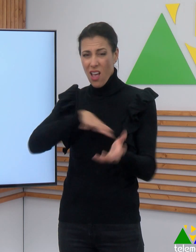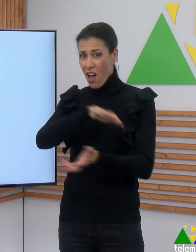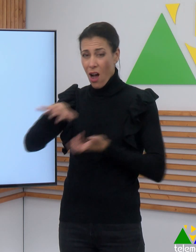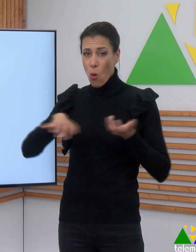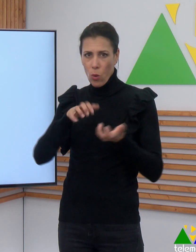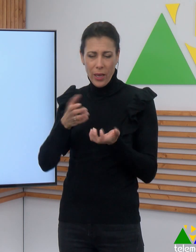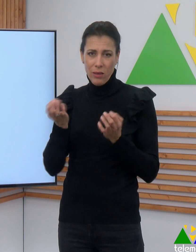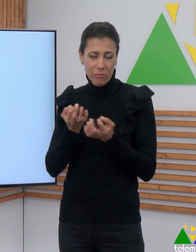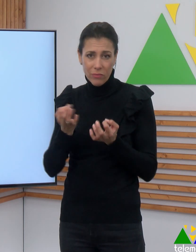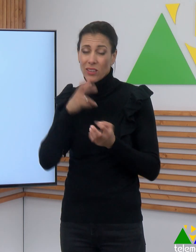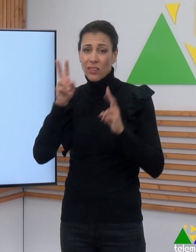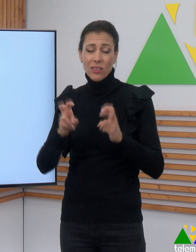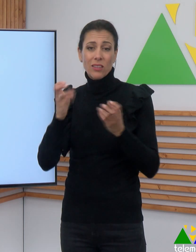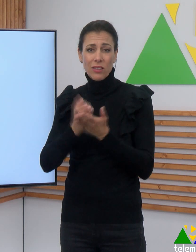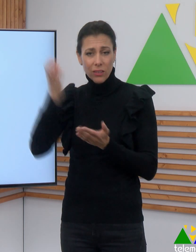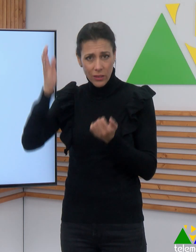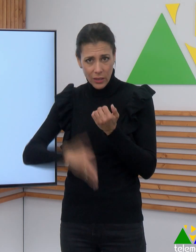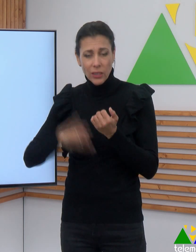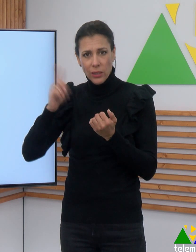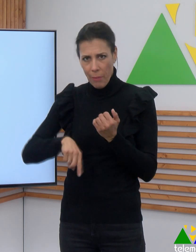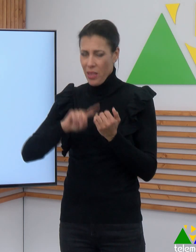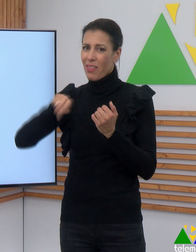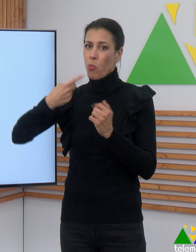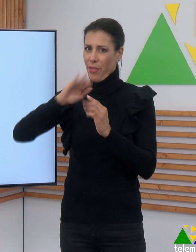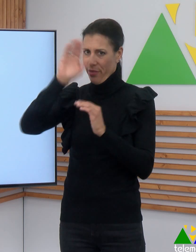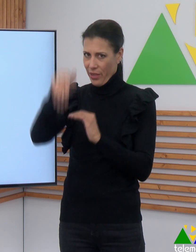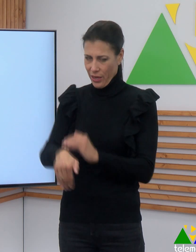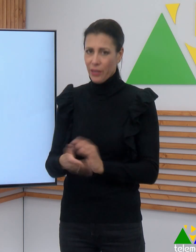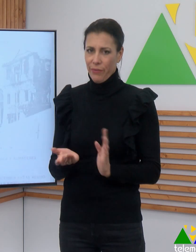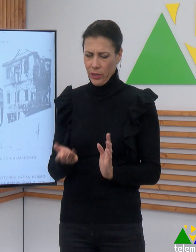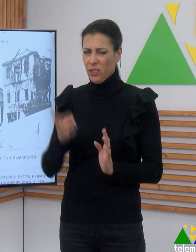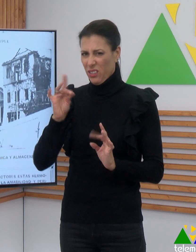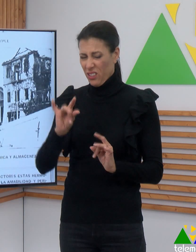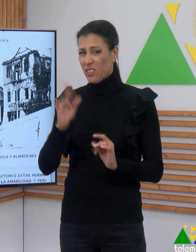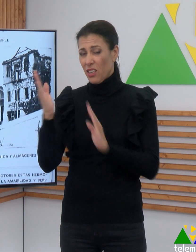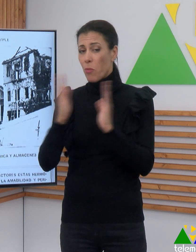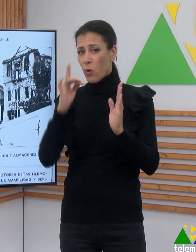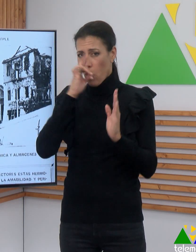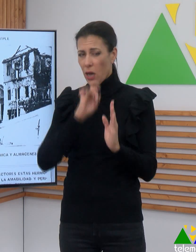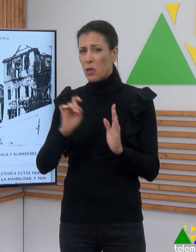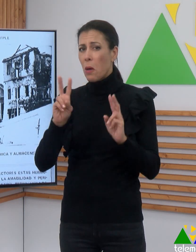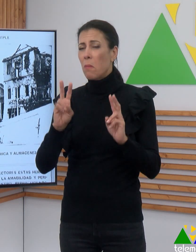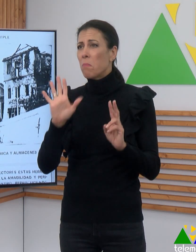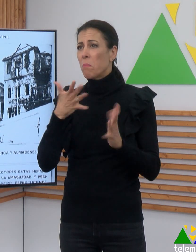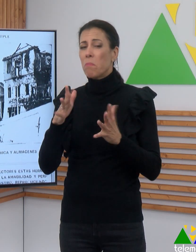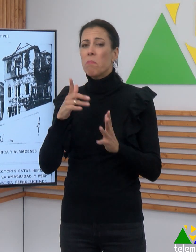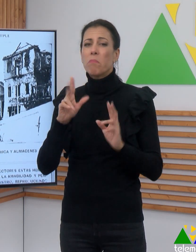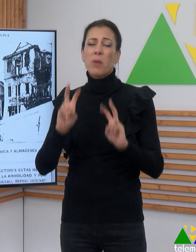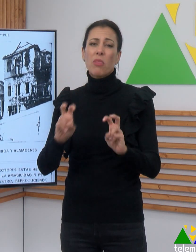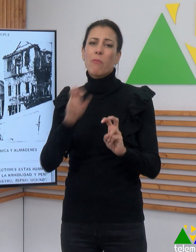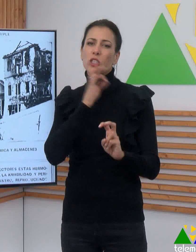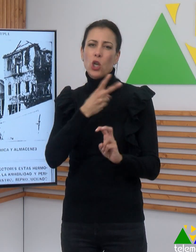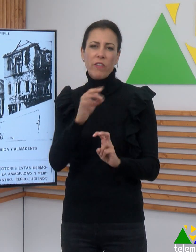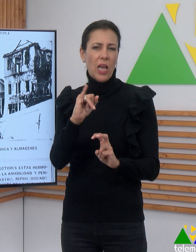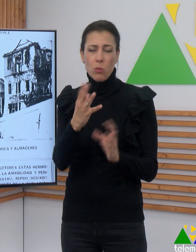caña, del auge y del declive. El declive, es decir, sobre todo en esos años, ¿no? De principios del siglo XX, quizás había